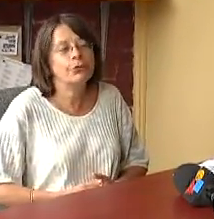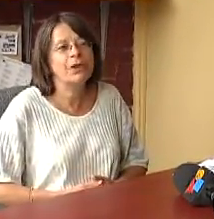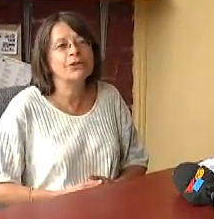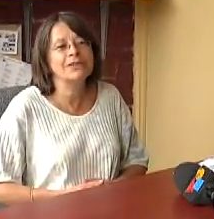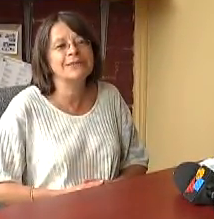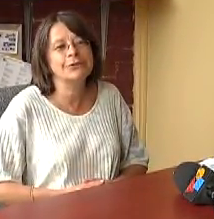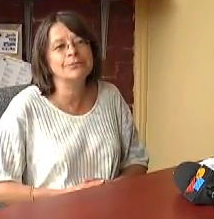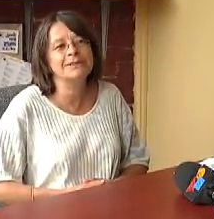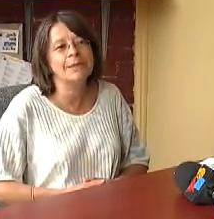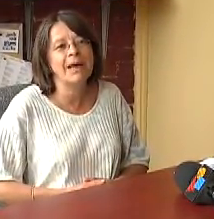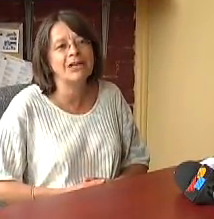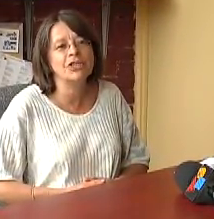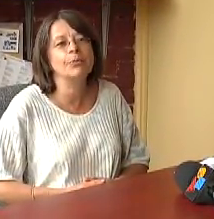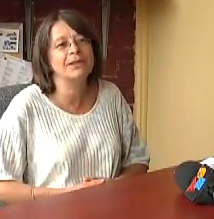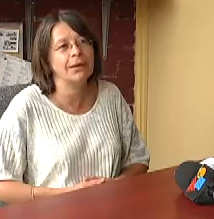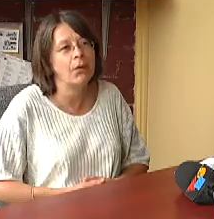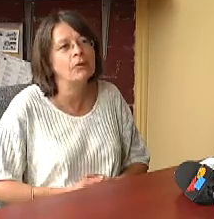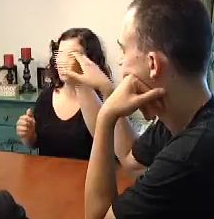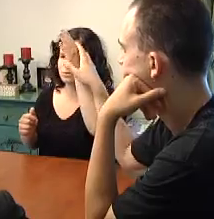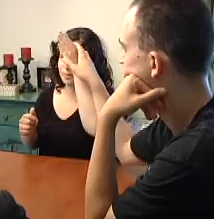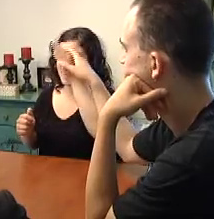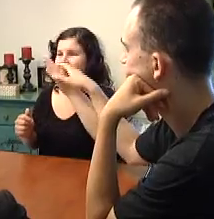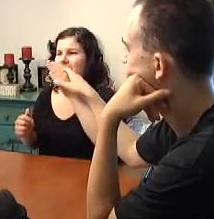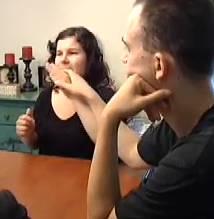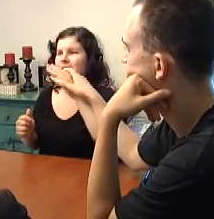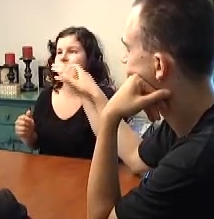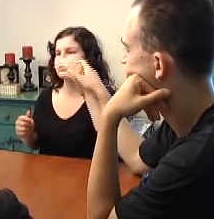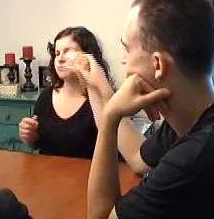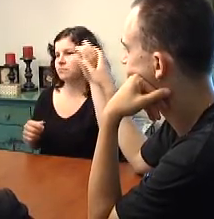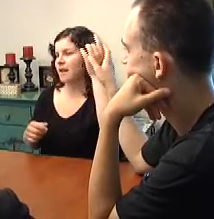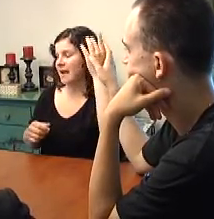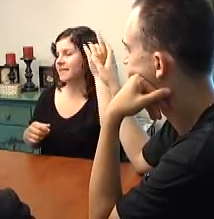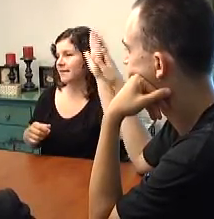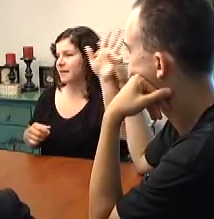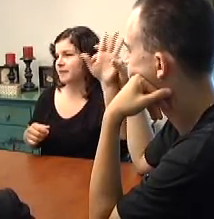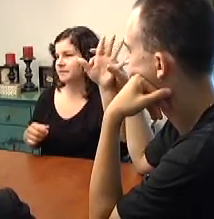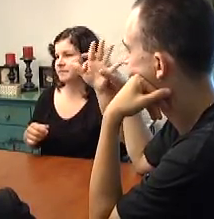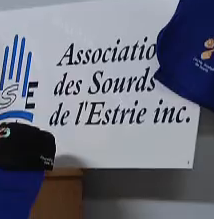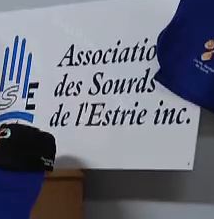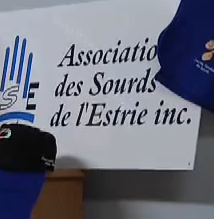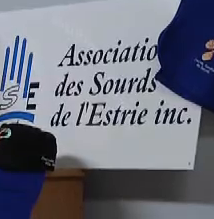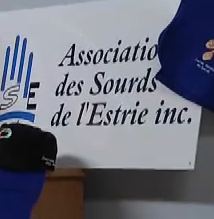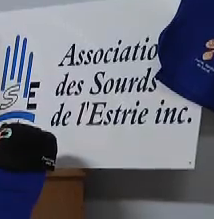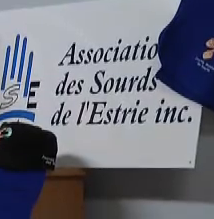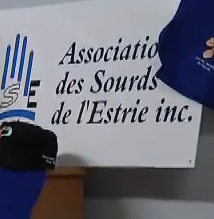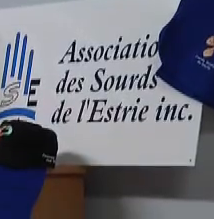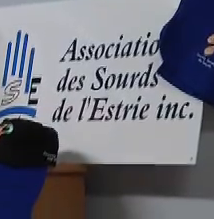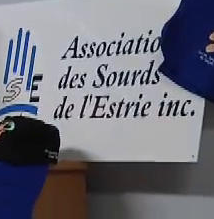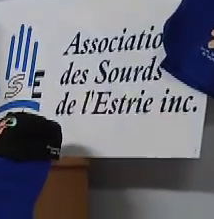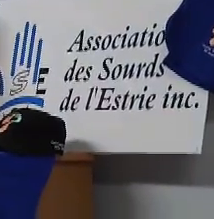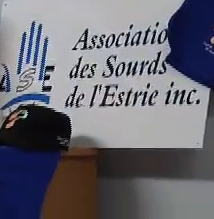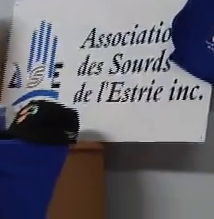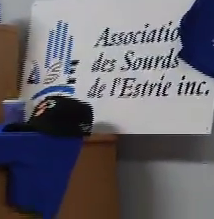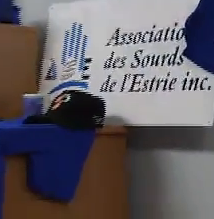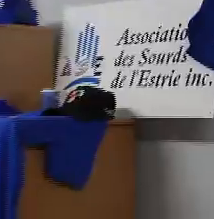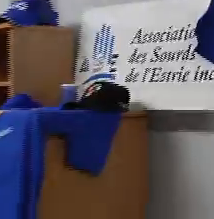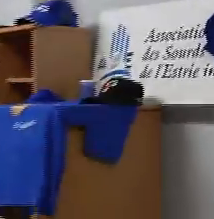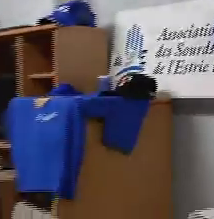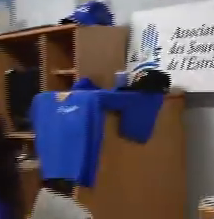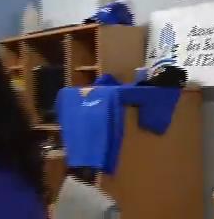il faut voir que c'est une démarche qui peut être longue. Geneviève a donc dû quitter son emploi. Elle pense sérieusement à faire appel à des organismes qui pourront